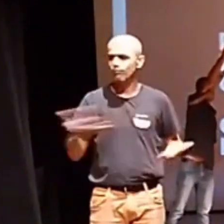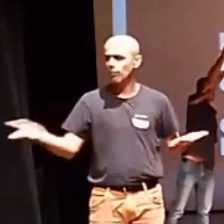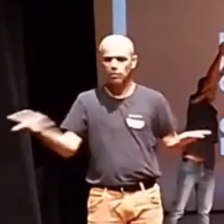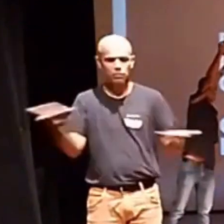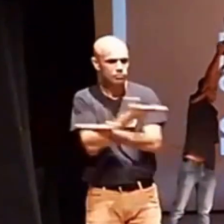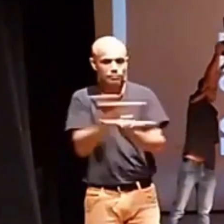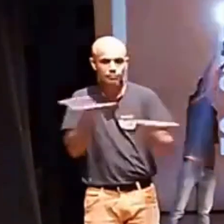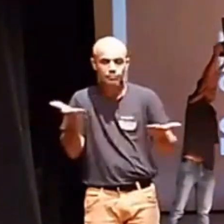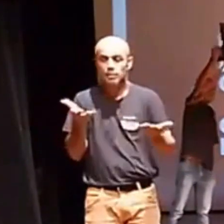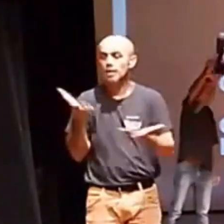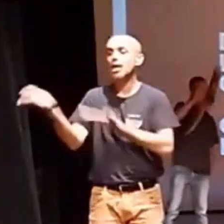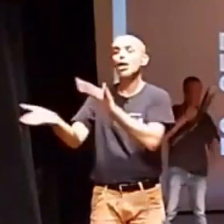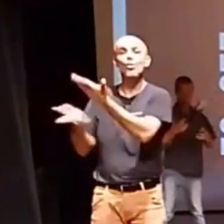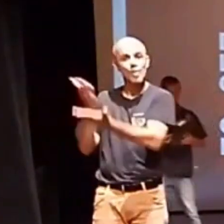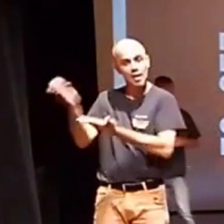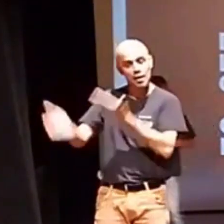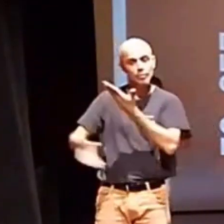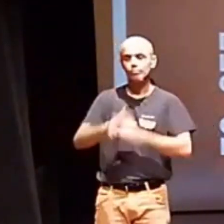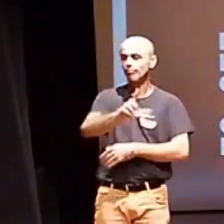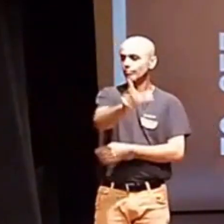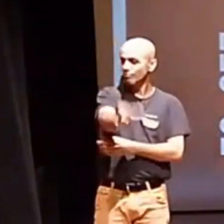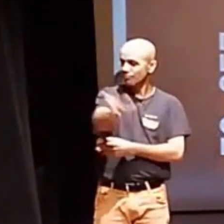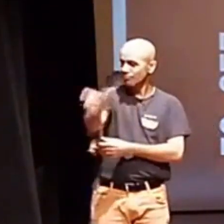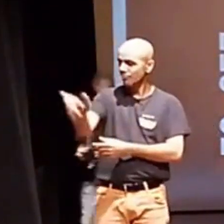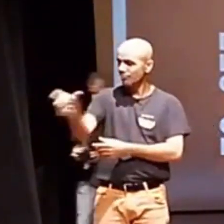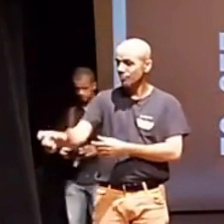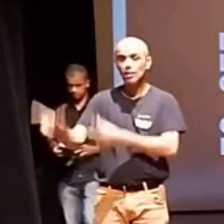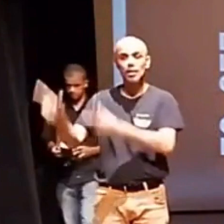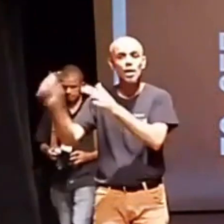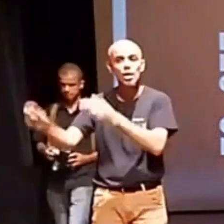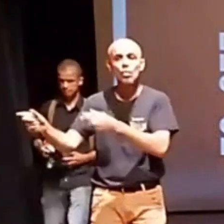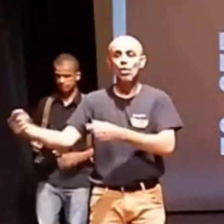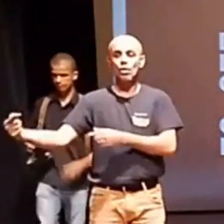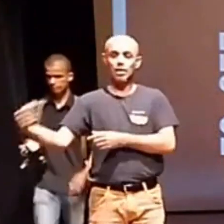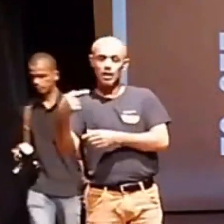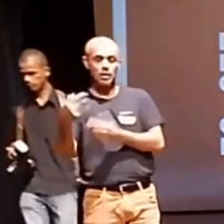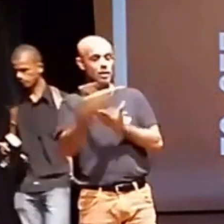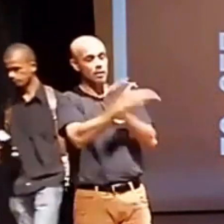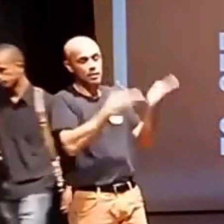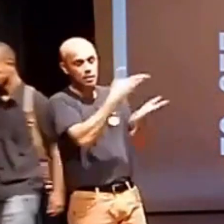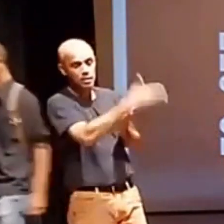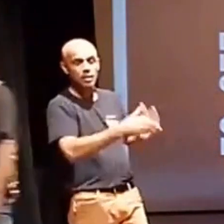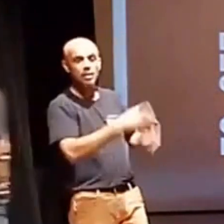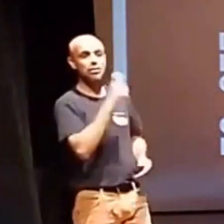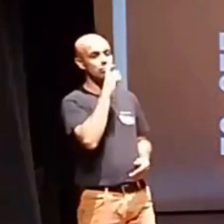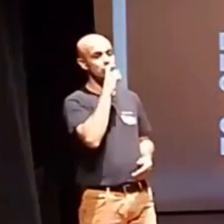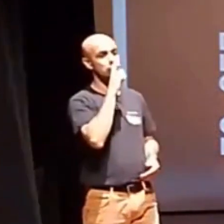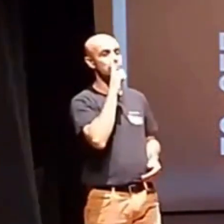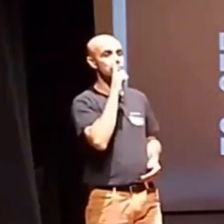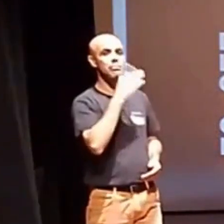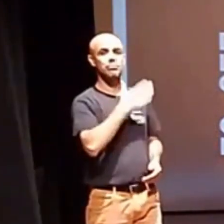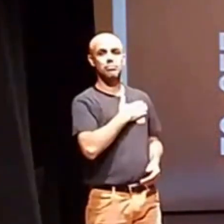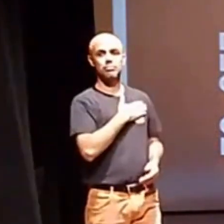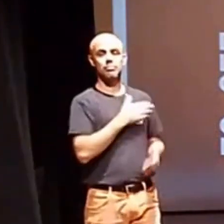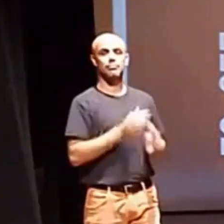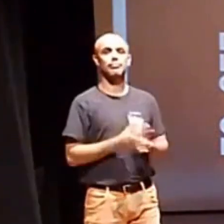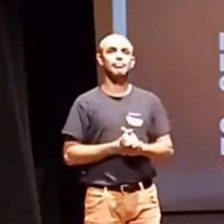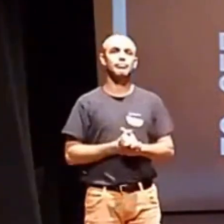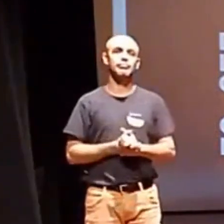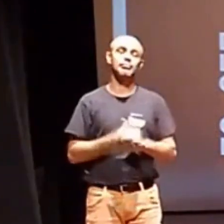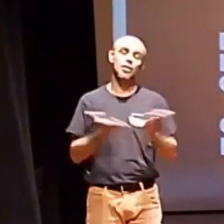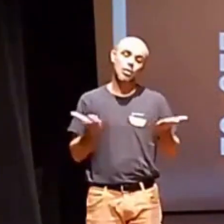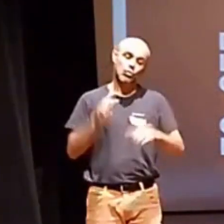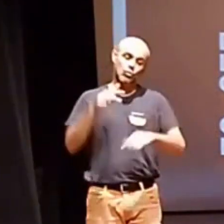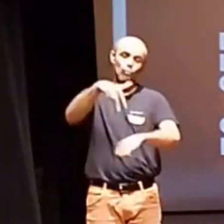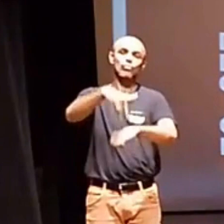trato cada pessoa diariamente como eu gostaria que um profissional da saúde tratasse os meus pais. Então, hoje, é isso que eu